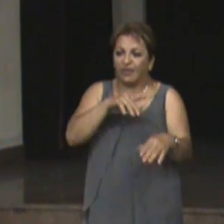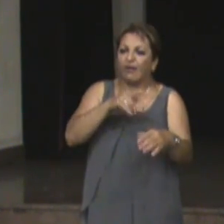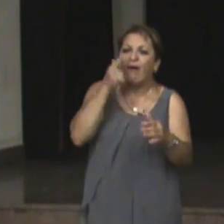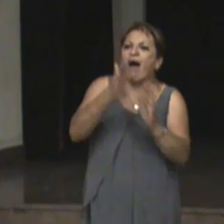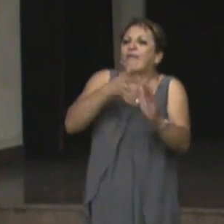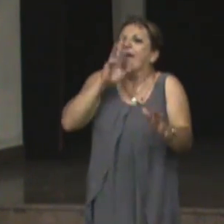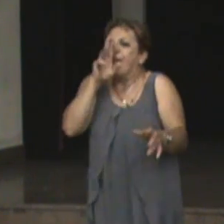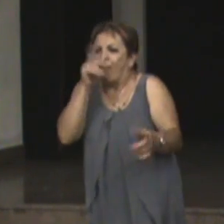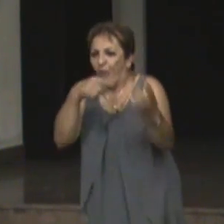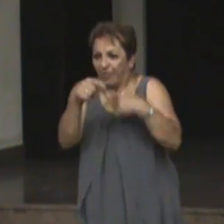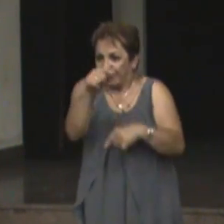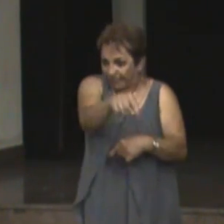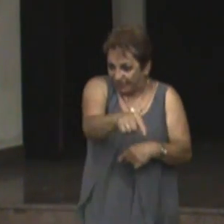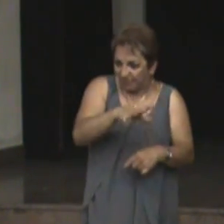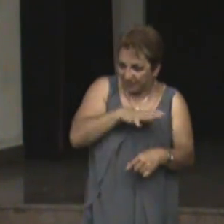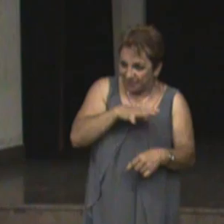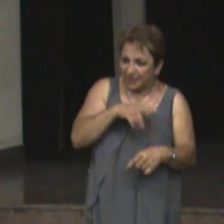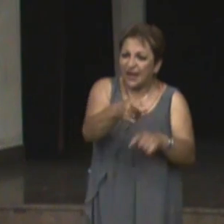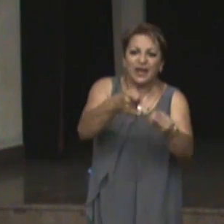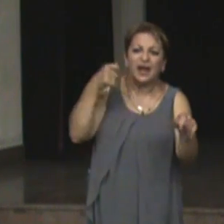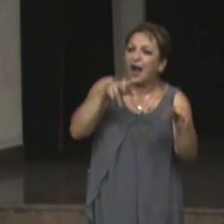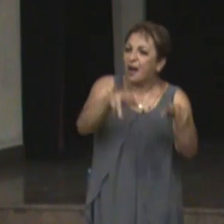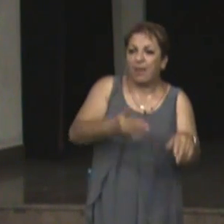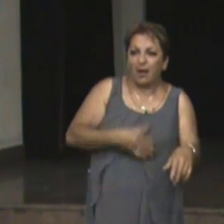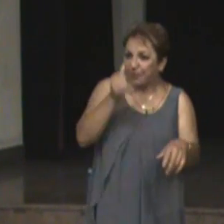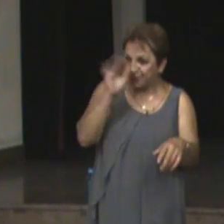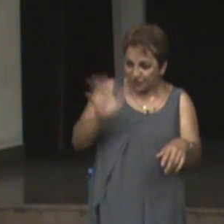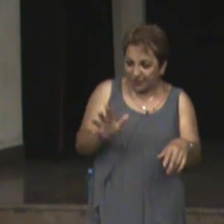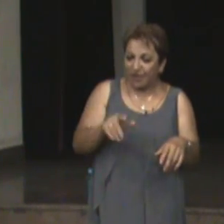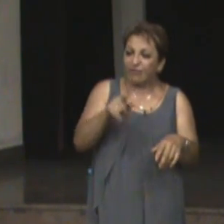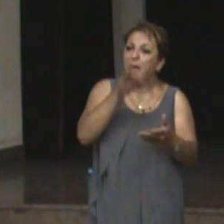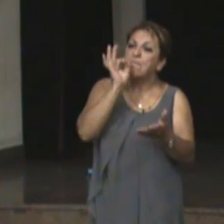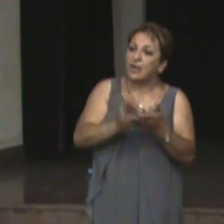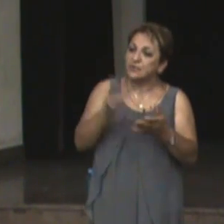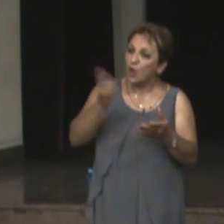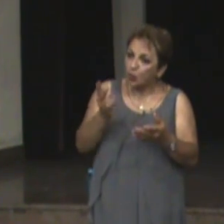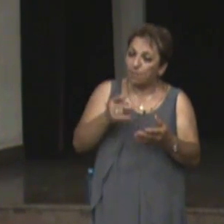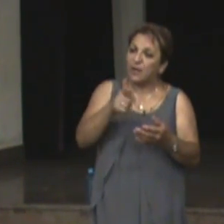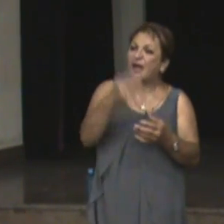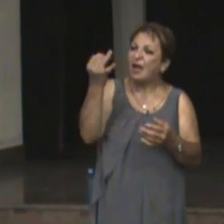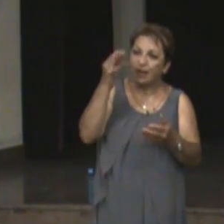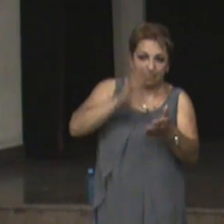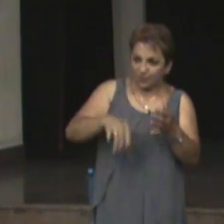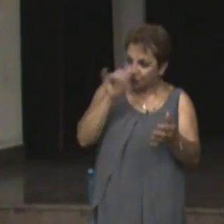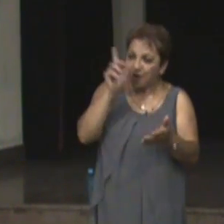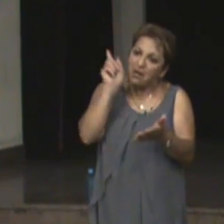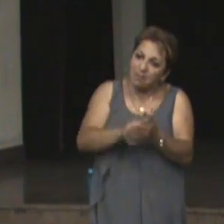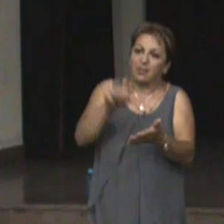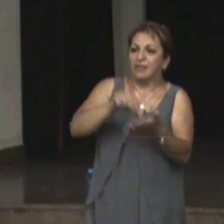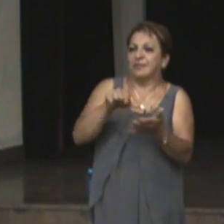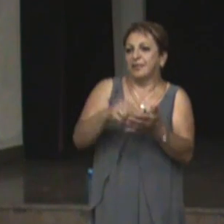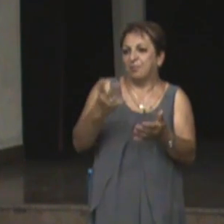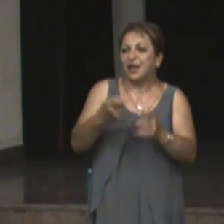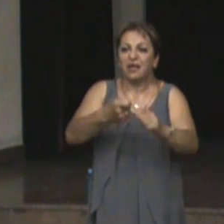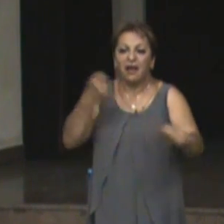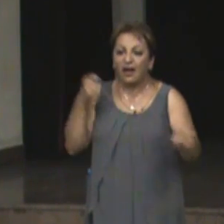ենք, որ չի կարելի այսպես երկարամդել, չի կարելի այսպես առանց պատասխանատվության ու առանց հետաքրքրության պարզապես